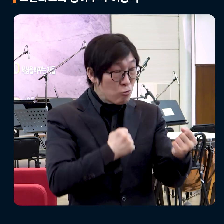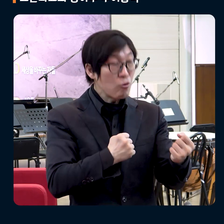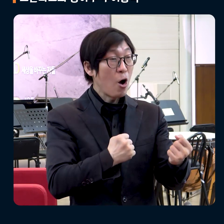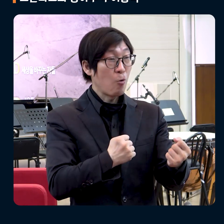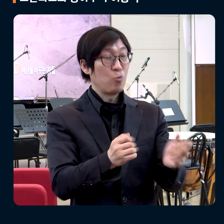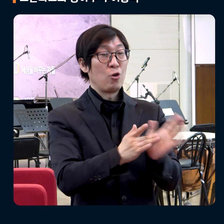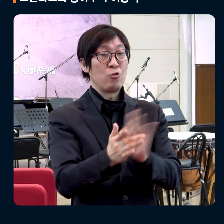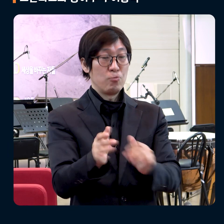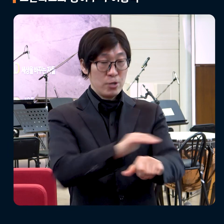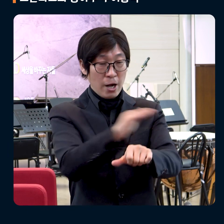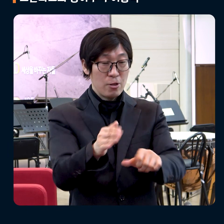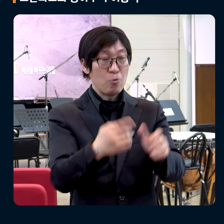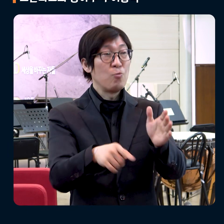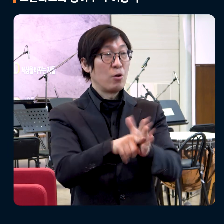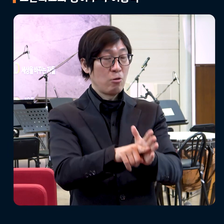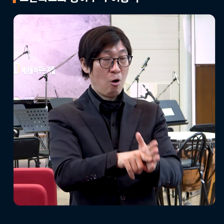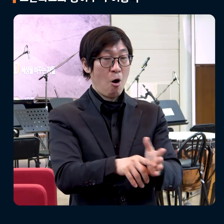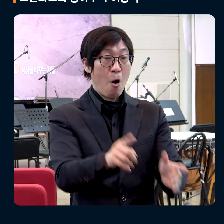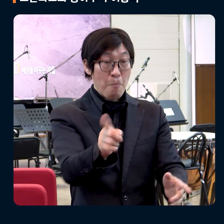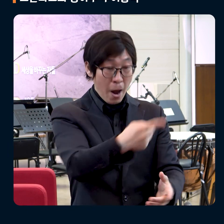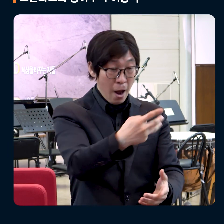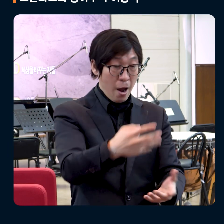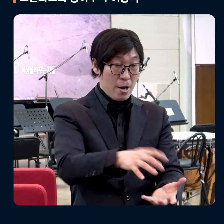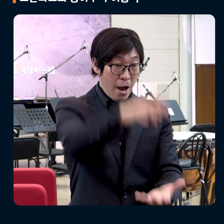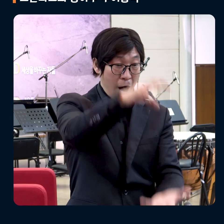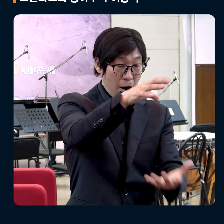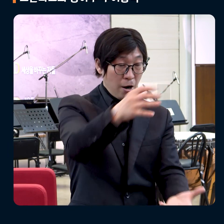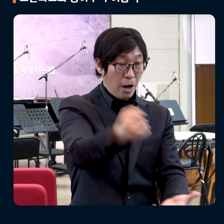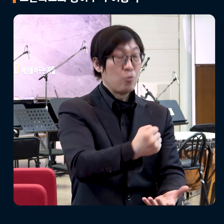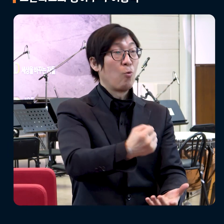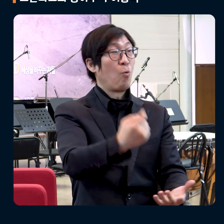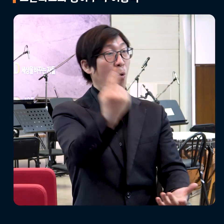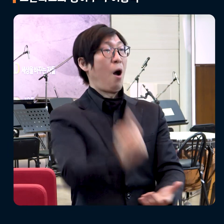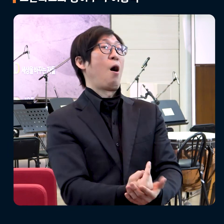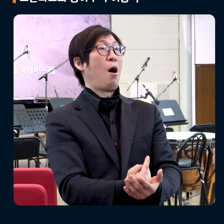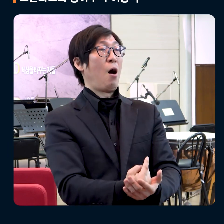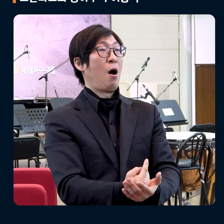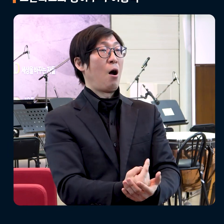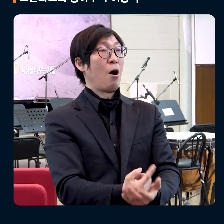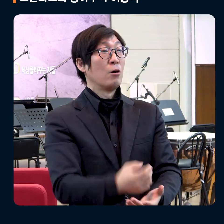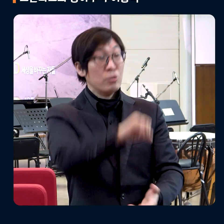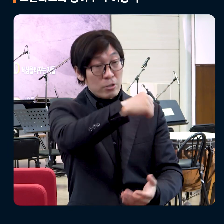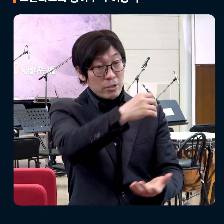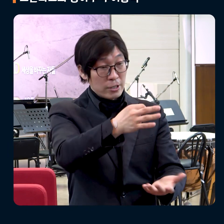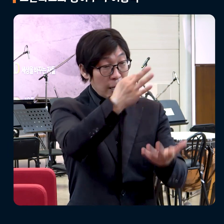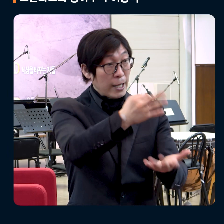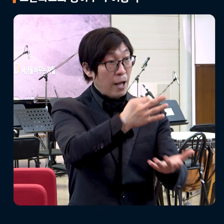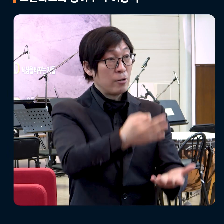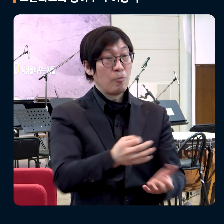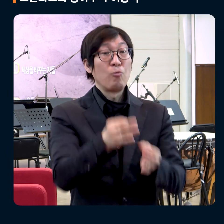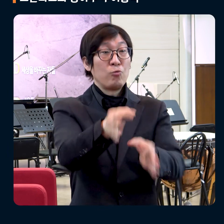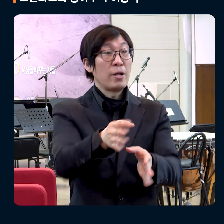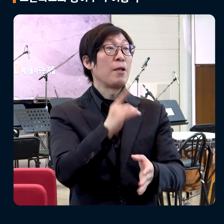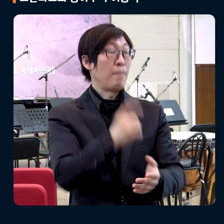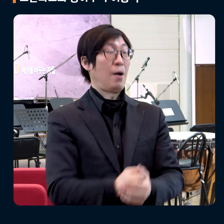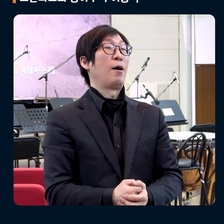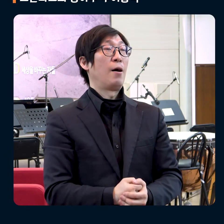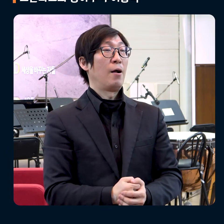곳에 나왔다는 거예요. 그리고 그가 상당한 재산을 들여서 예수님을 모셨다는